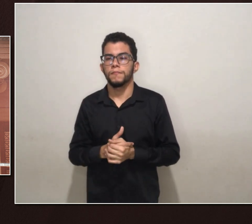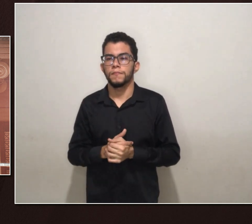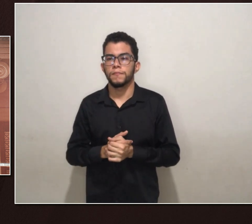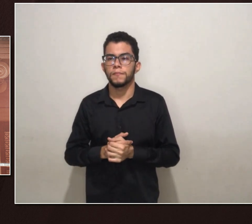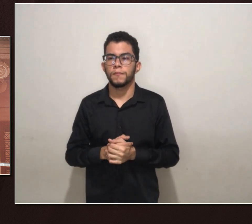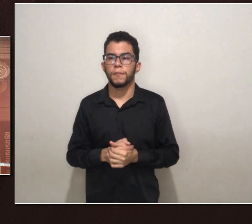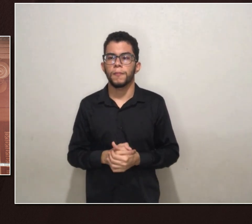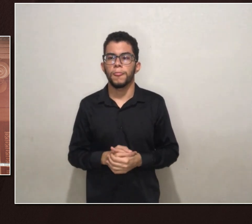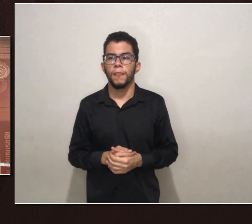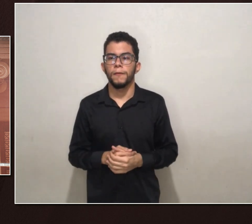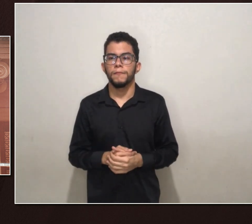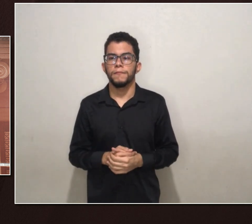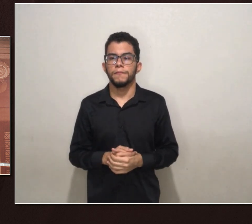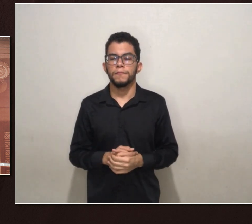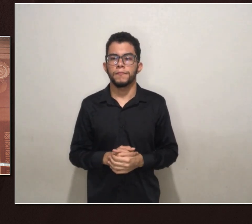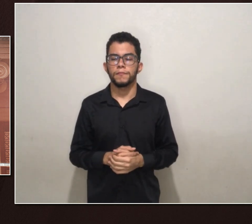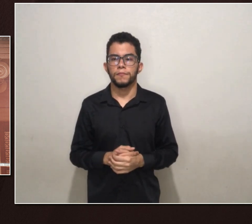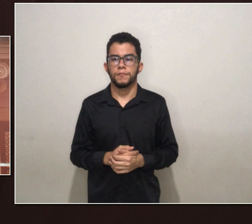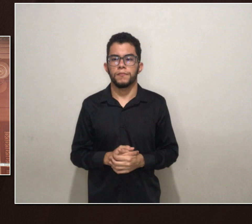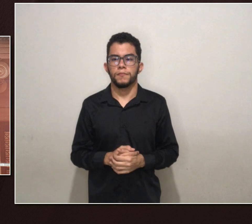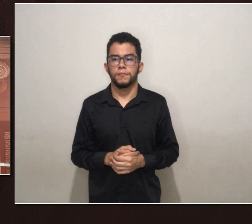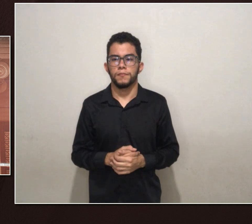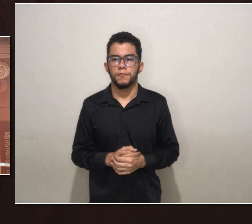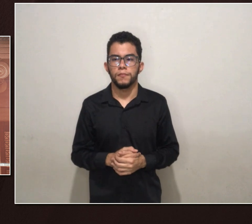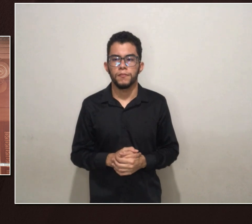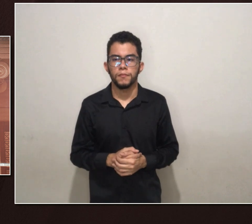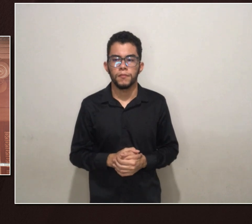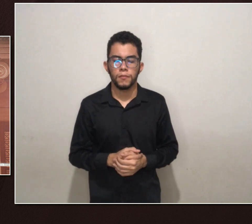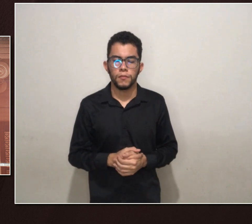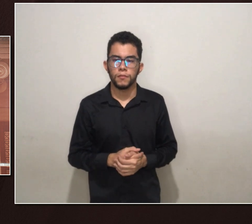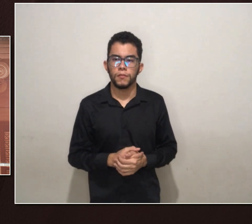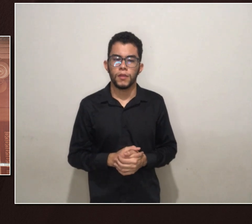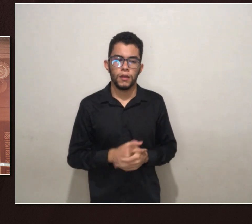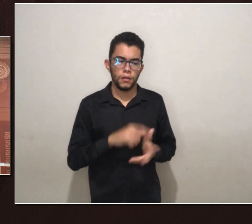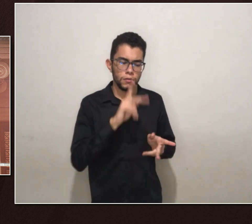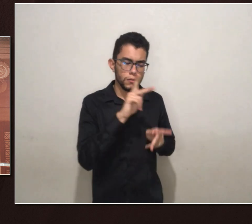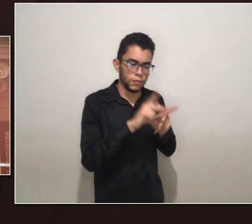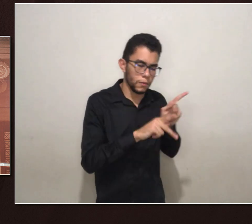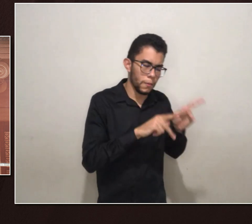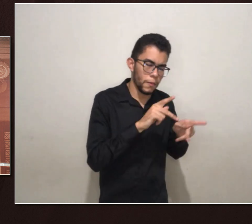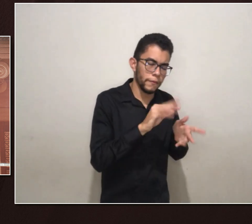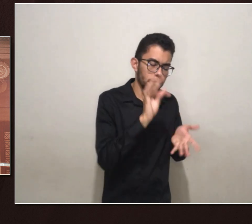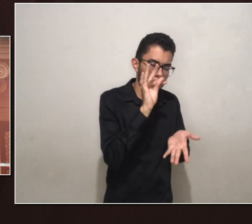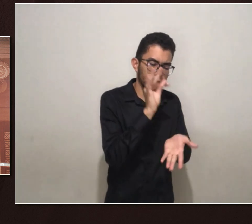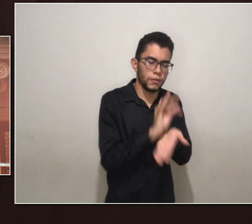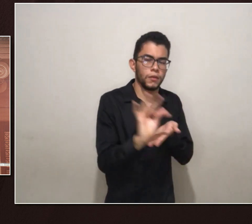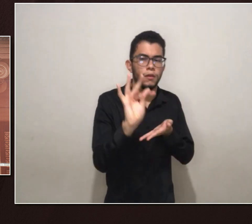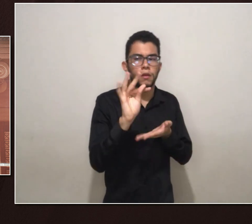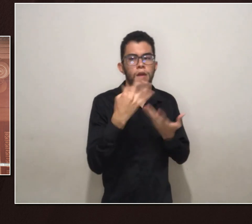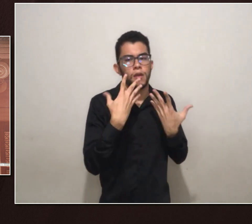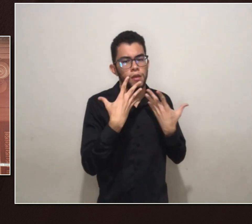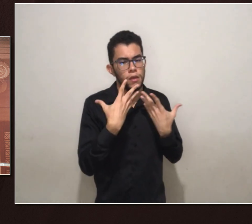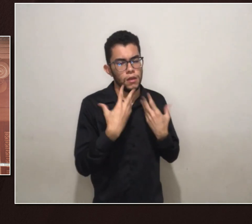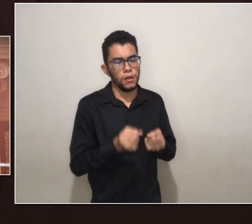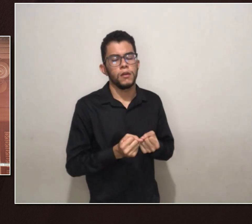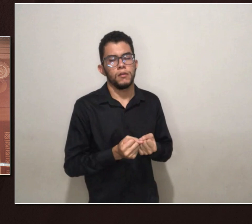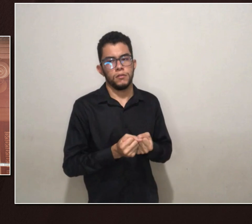que acolheram a palavra de Deus, como a palavra de Paulo como de